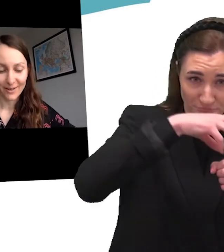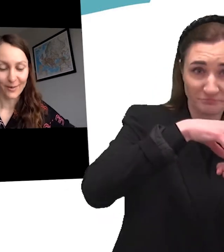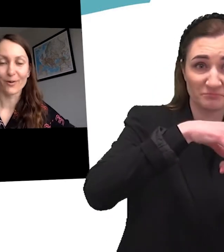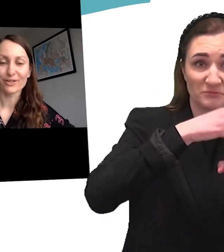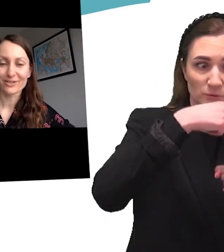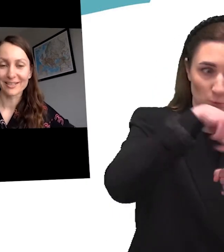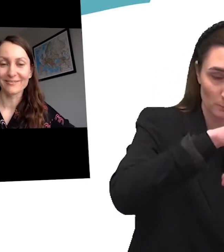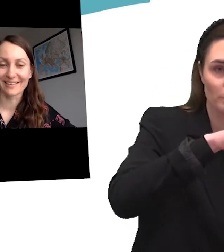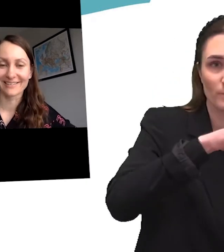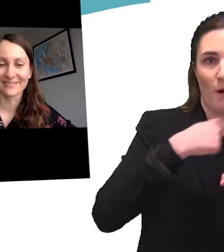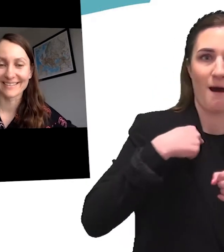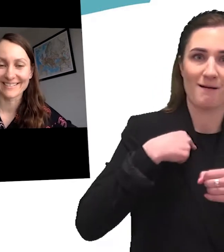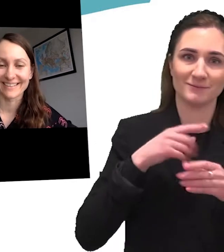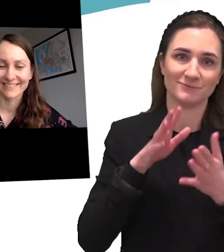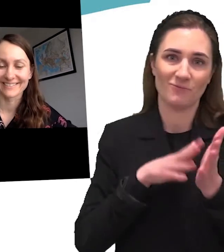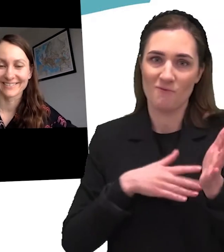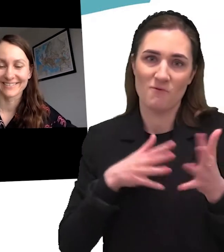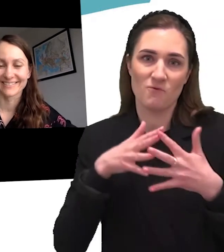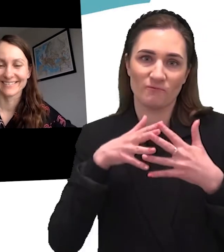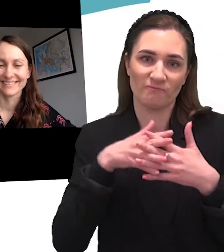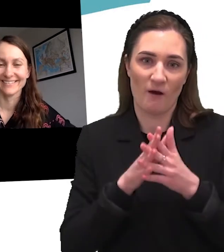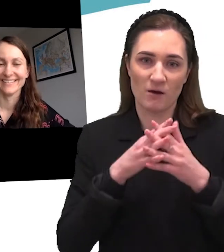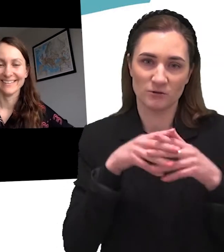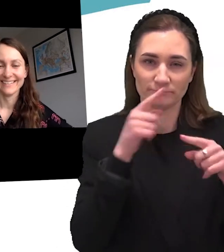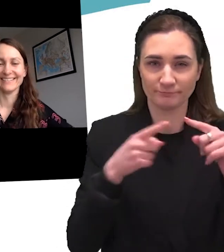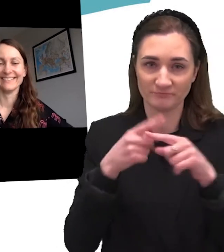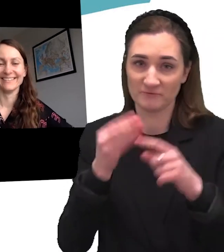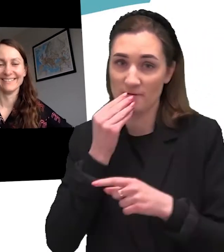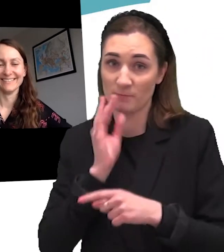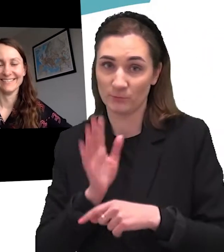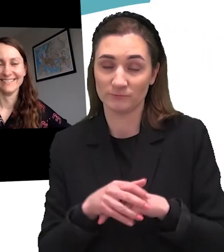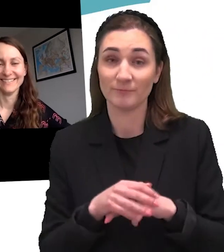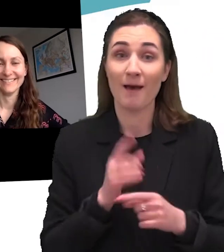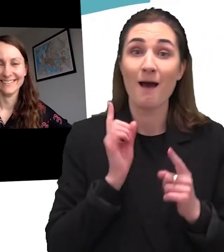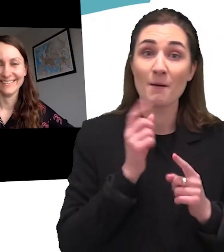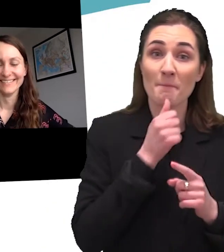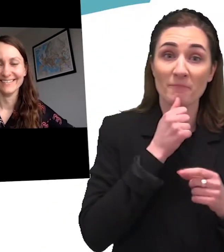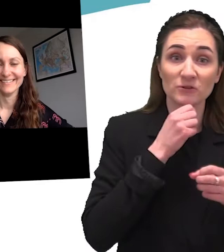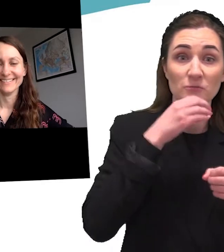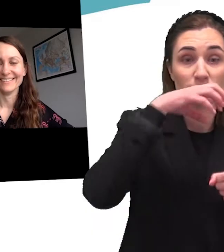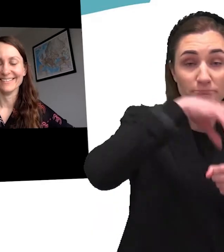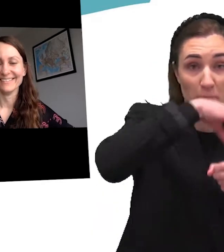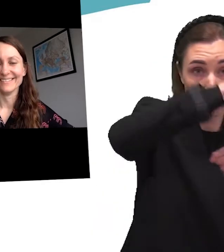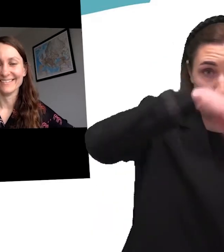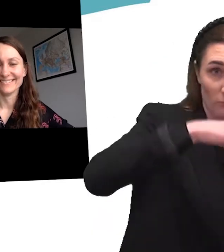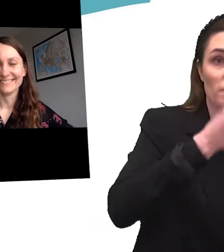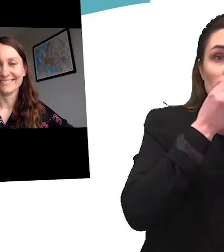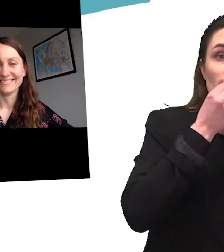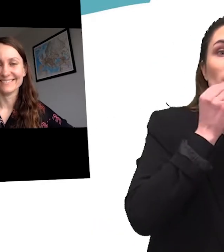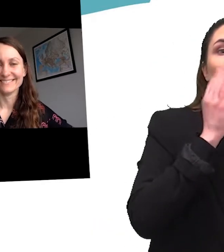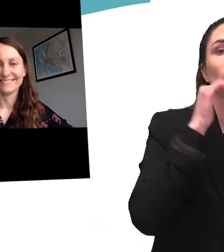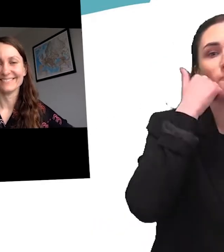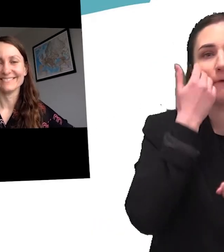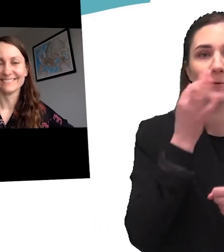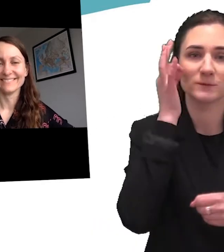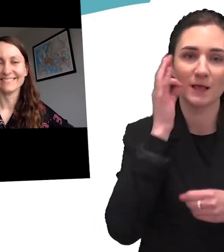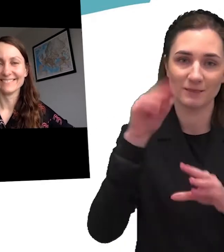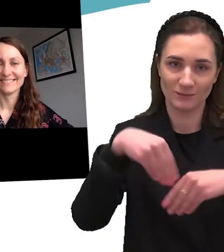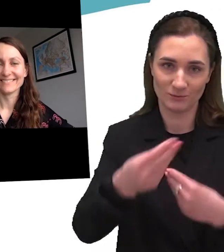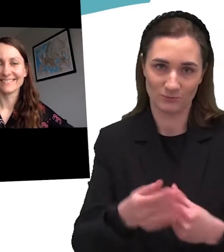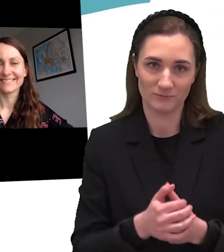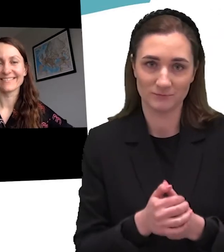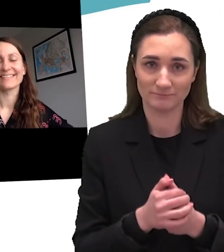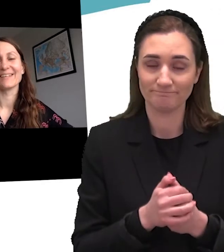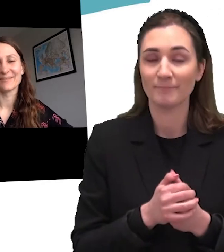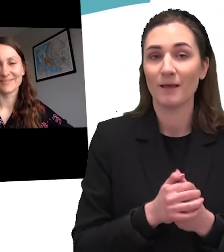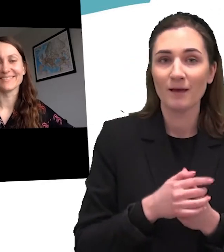brokoliai, o aš toliau valgau varškėčius. Arba tu valgysi brokolį ir tada gausi už tai